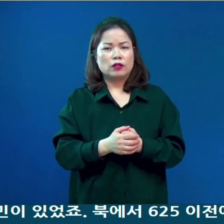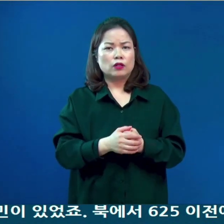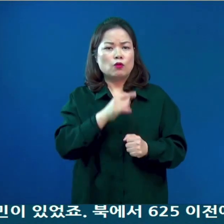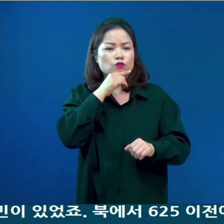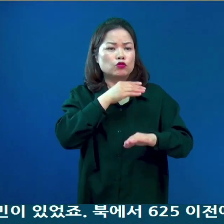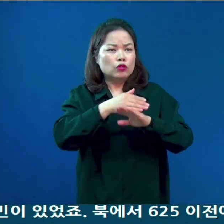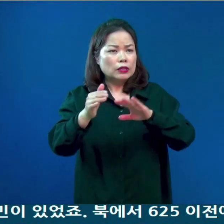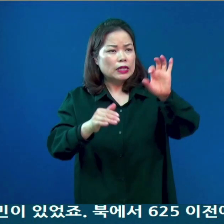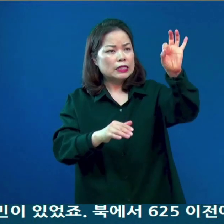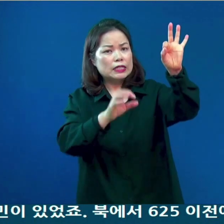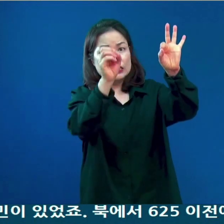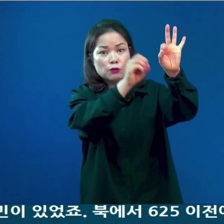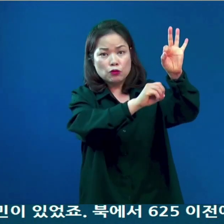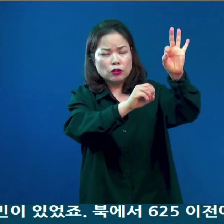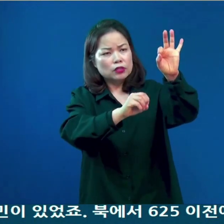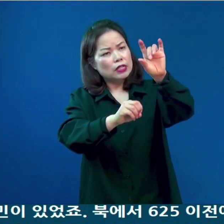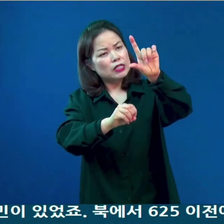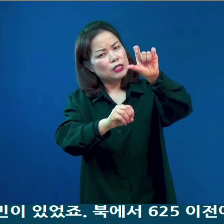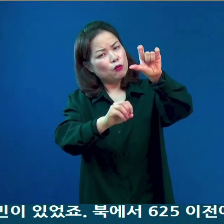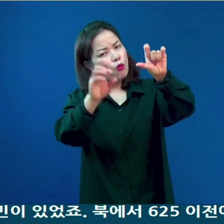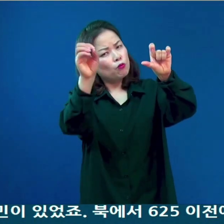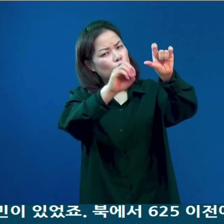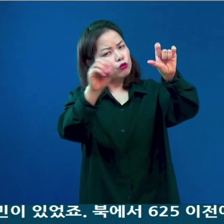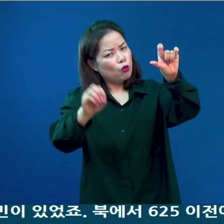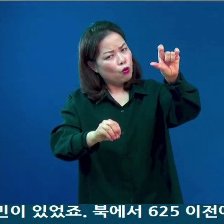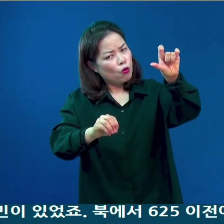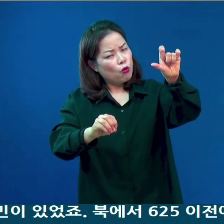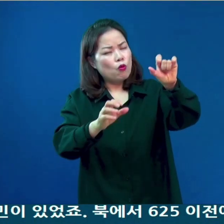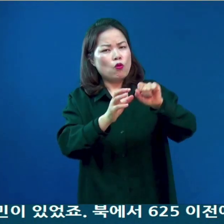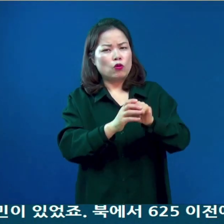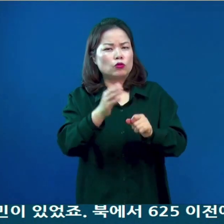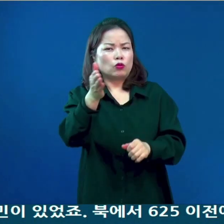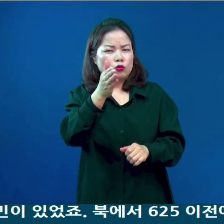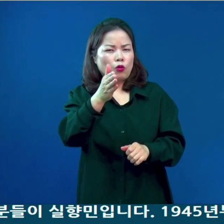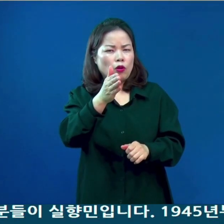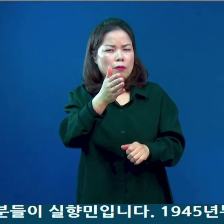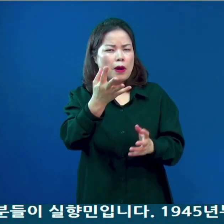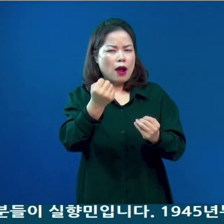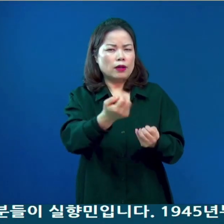10%에서 15%에 해당되는 인구입니다. 상당히 많이 내려왔습니다.